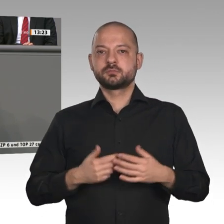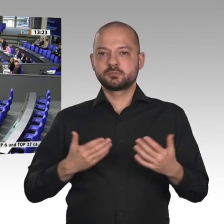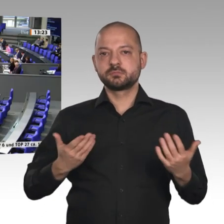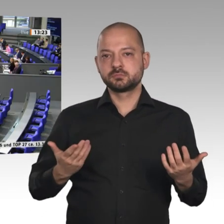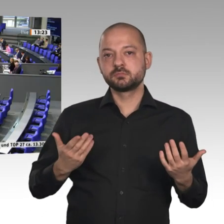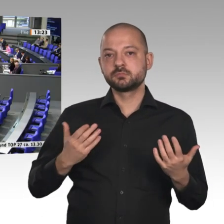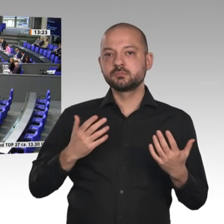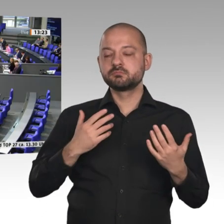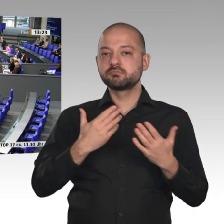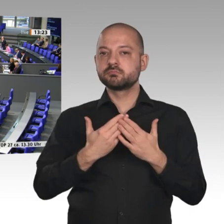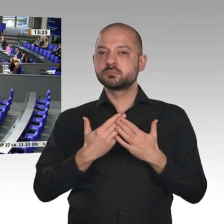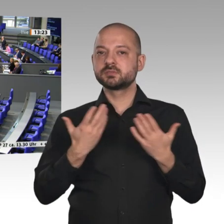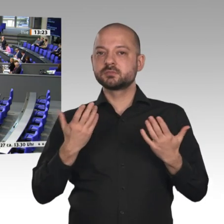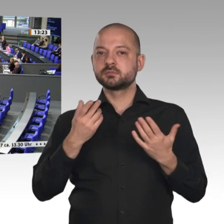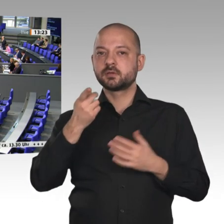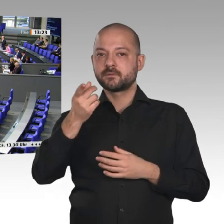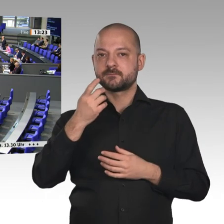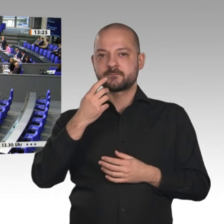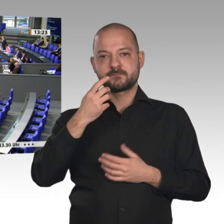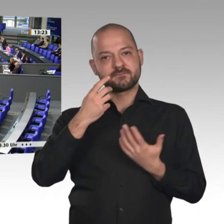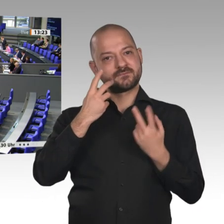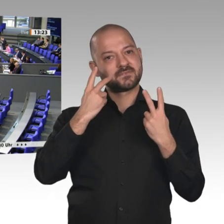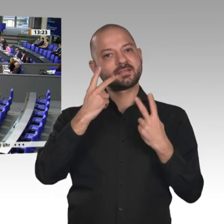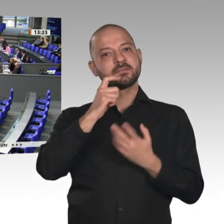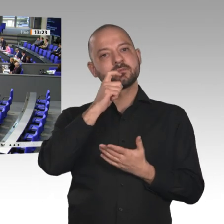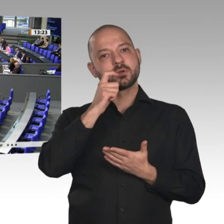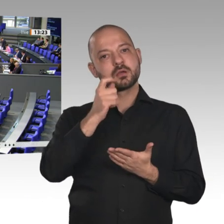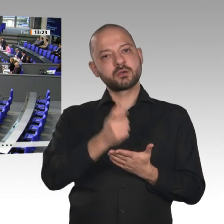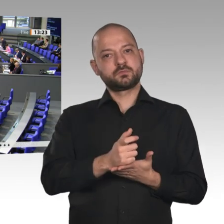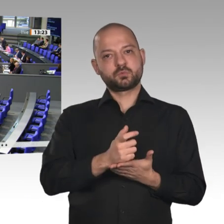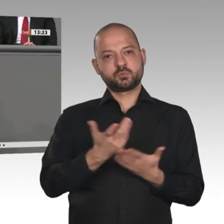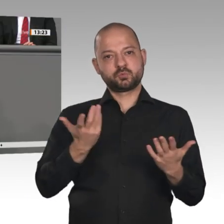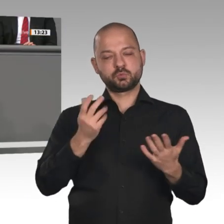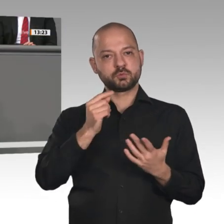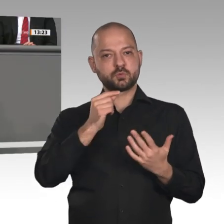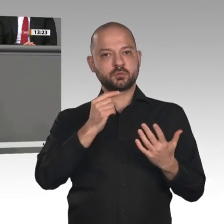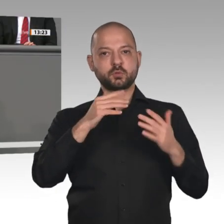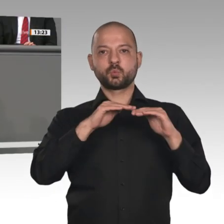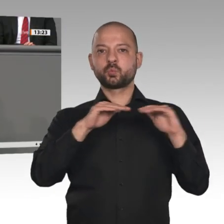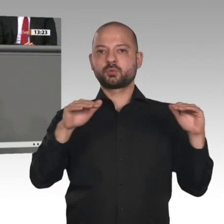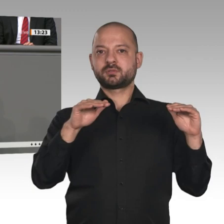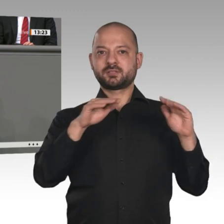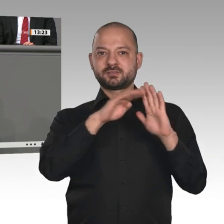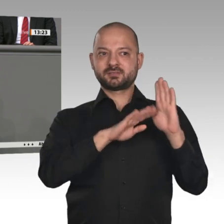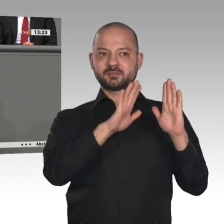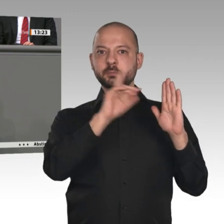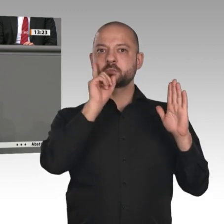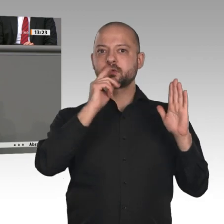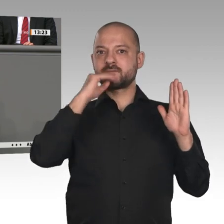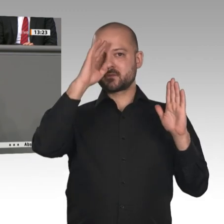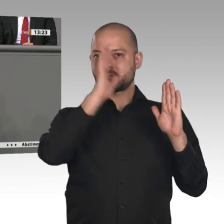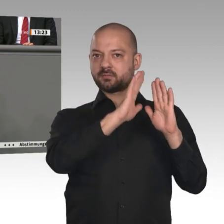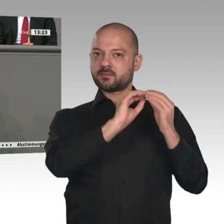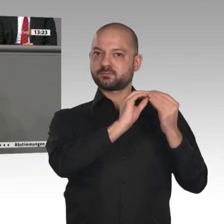Dieser Verantwortung wollten sich auch die Väter und Mütter unseres Grundgesetzes stellen, indem sie den Artikel 116 Absatz 2